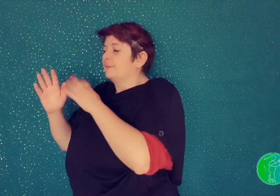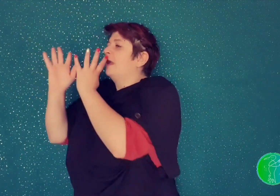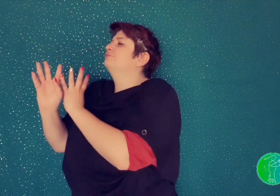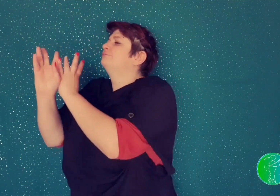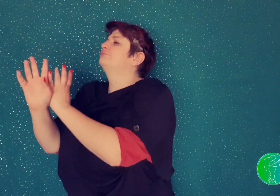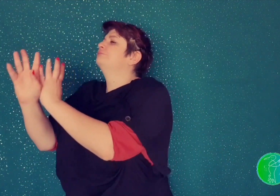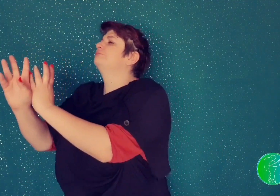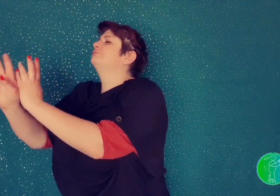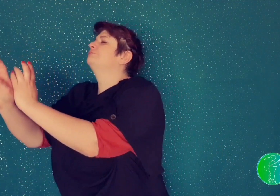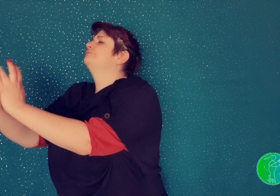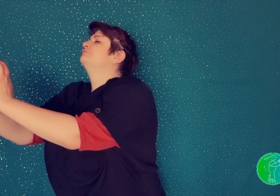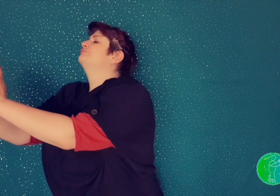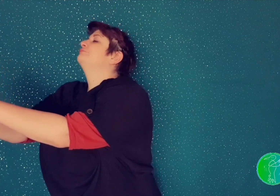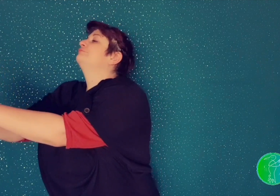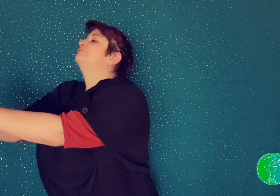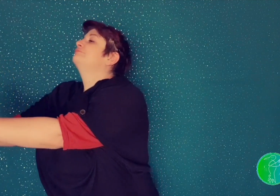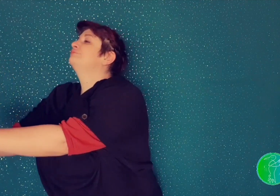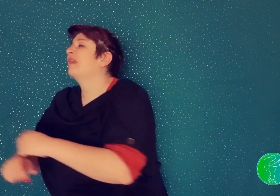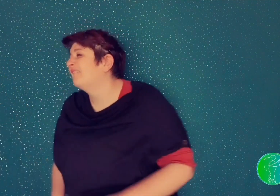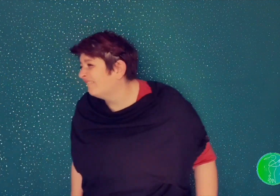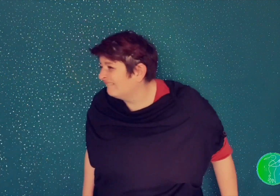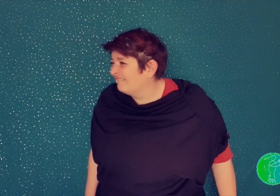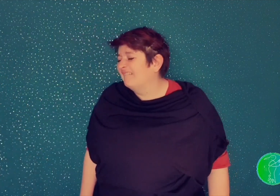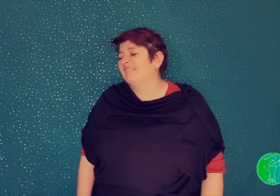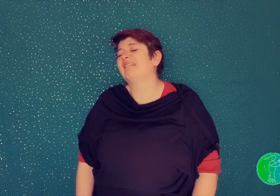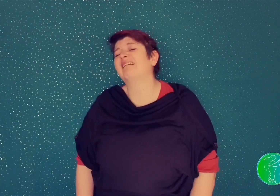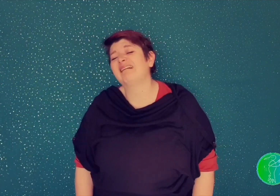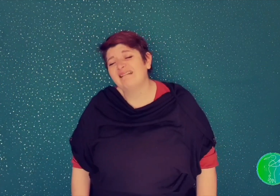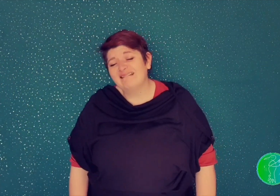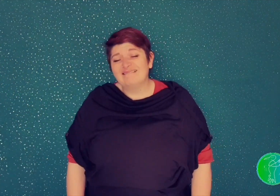crisserons ailleurs, dirent les 10 grillons. Ce qu'ils firent.